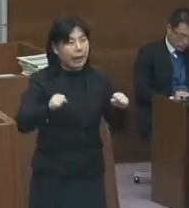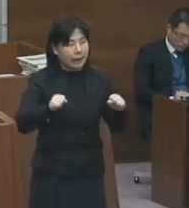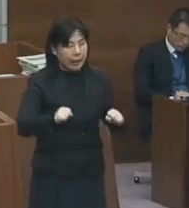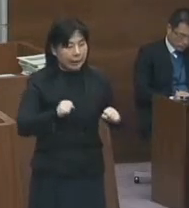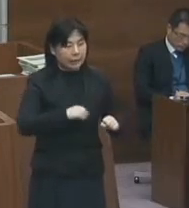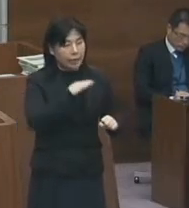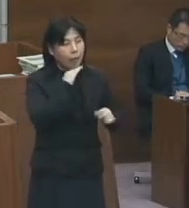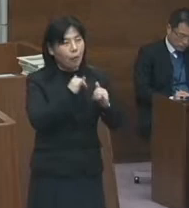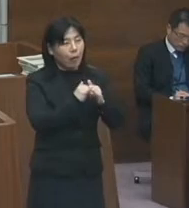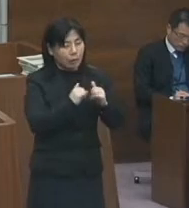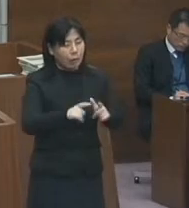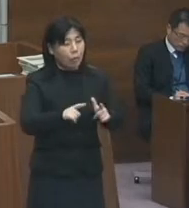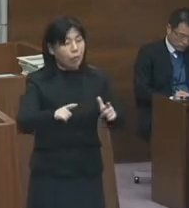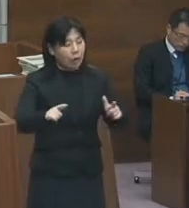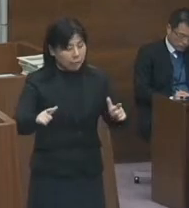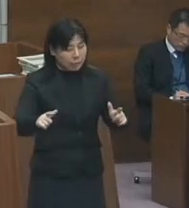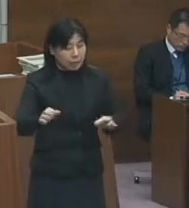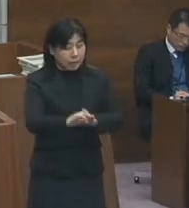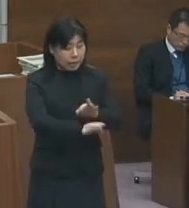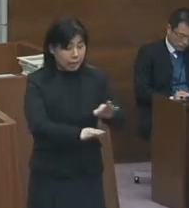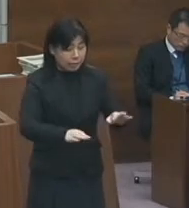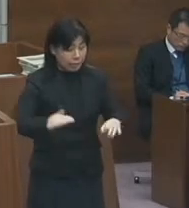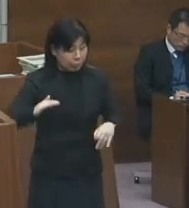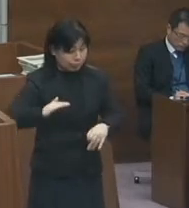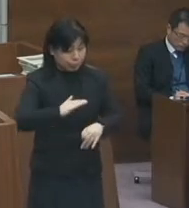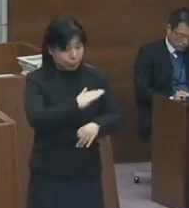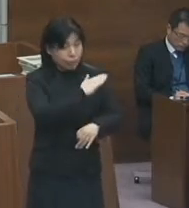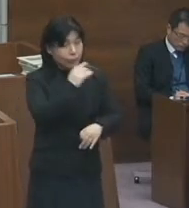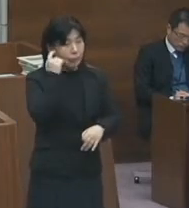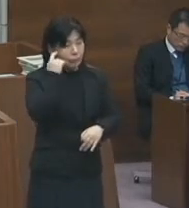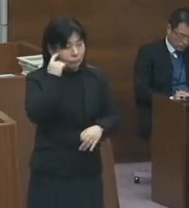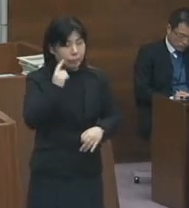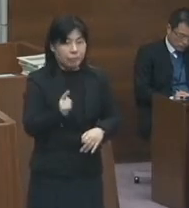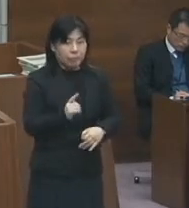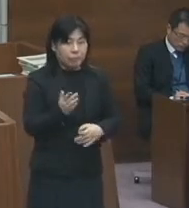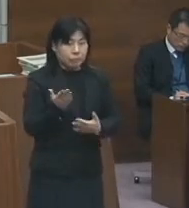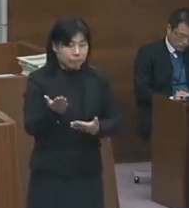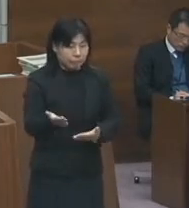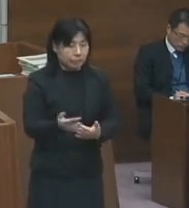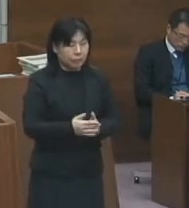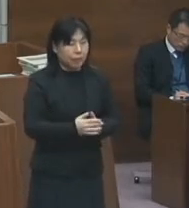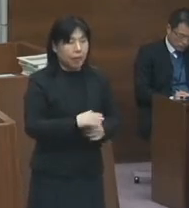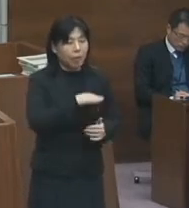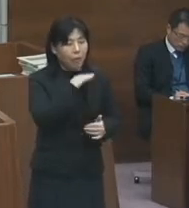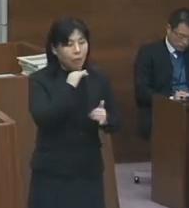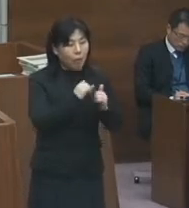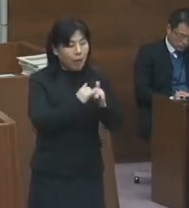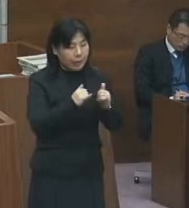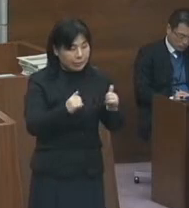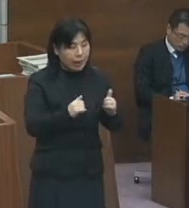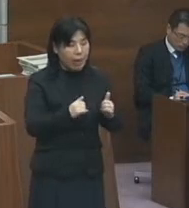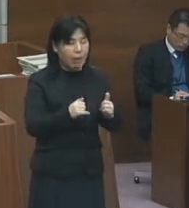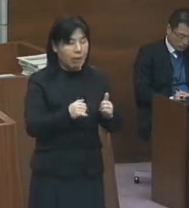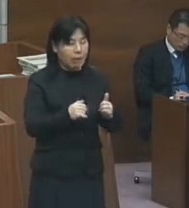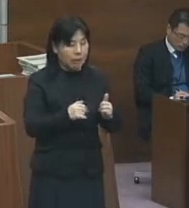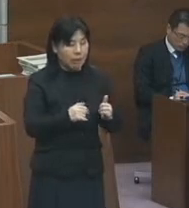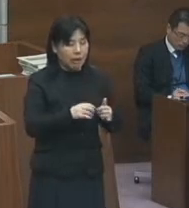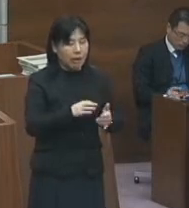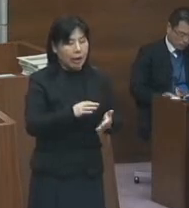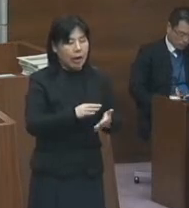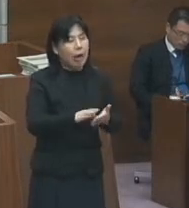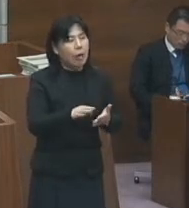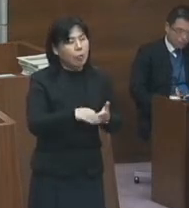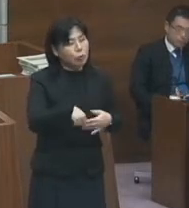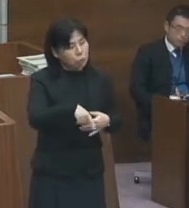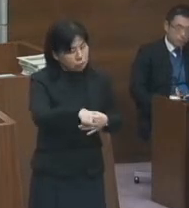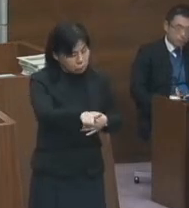済効果も期待できると考えます。認識を問います。高齢者からは、買い物や散歩の途中で